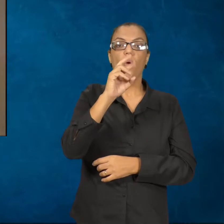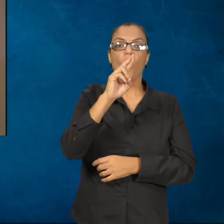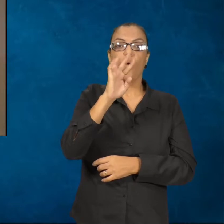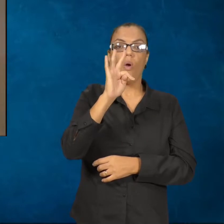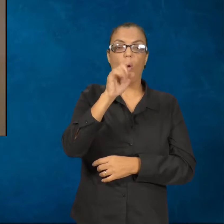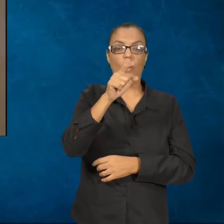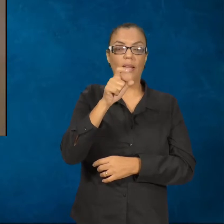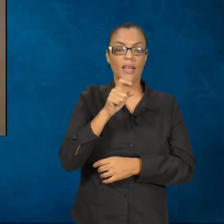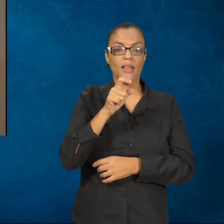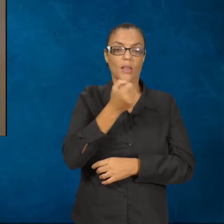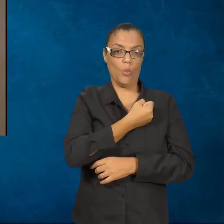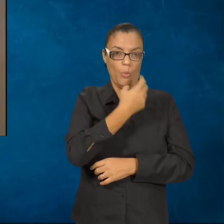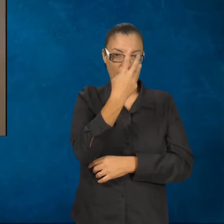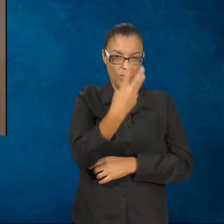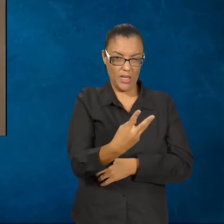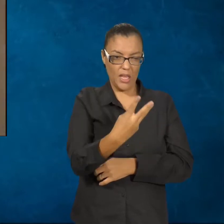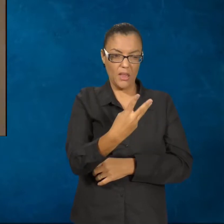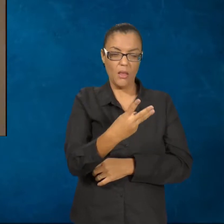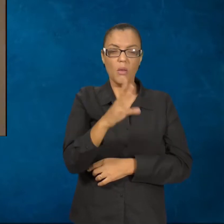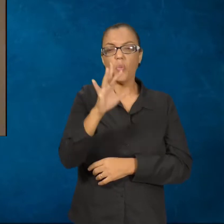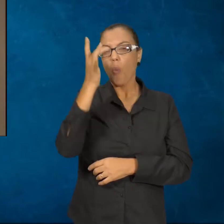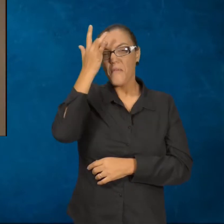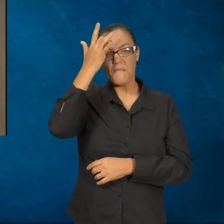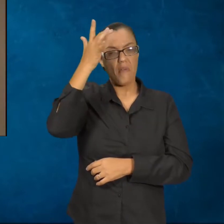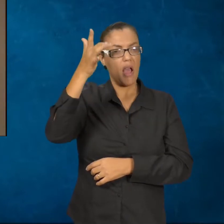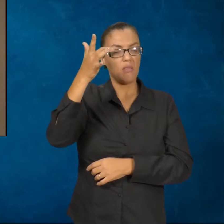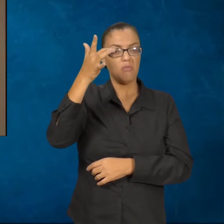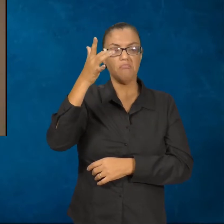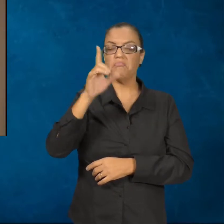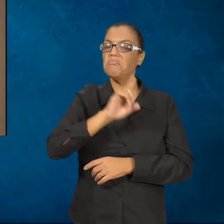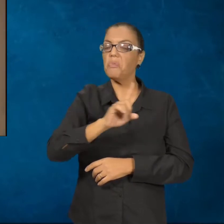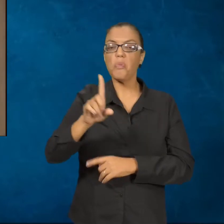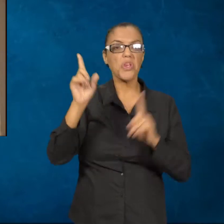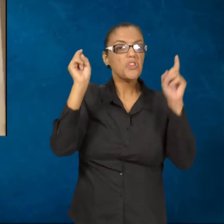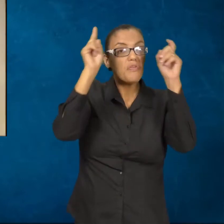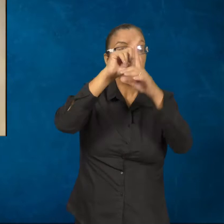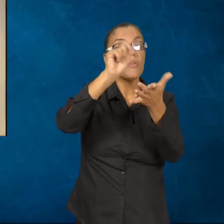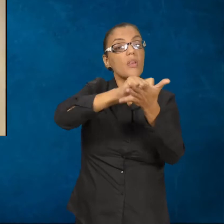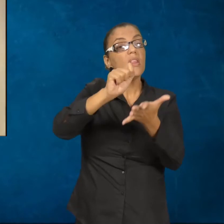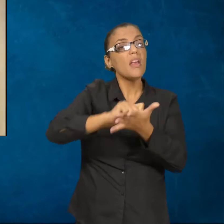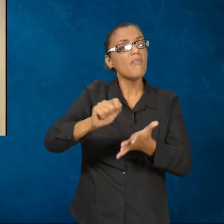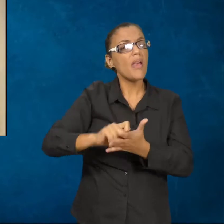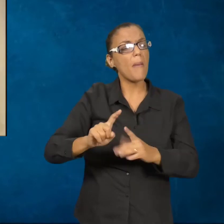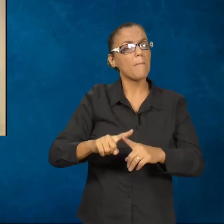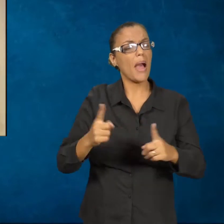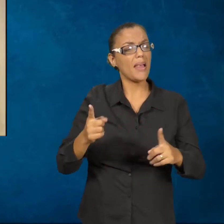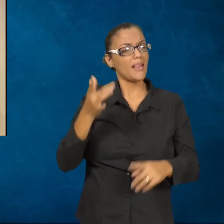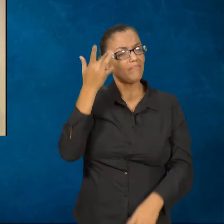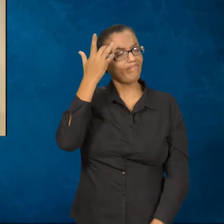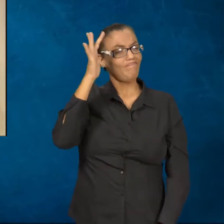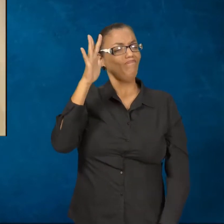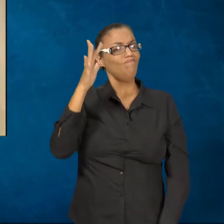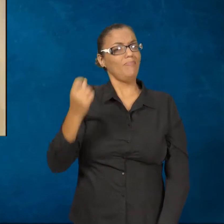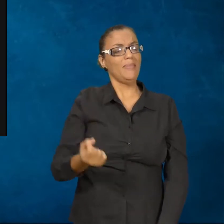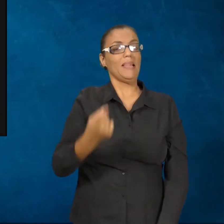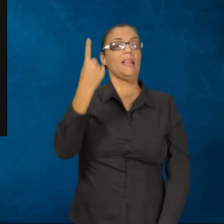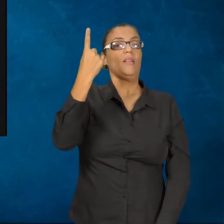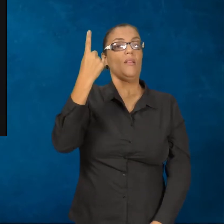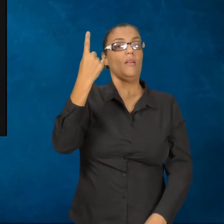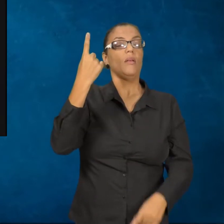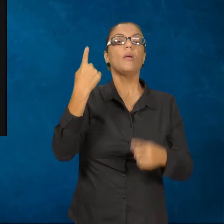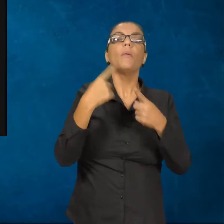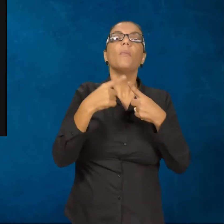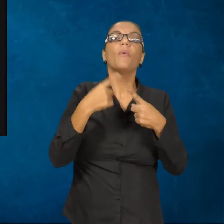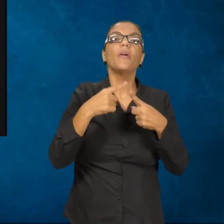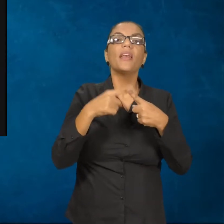esquisito. É muito esquisito. Por quê? Porque para escrever alguma coisa aqui no córtex, você